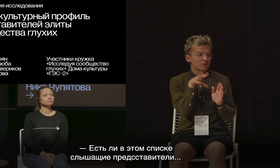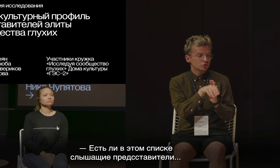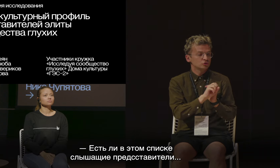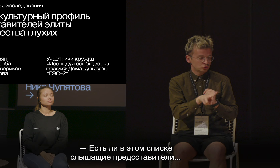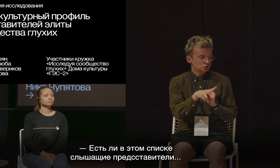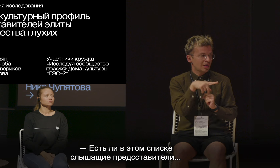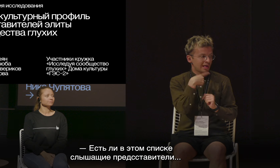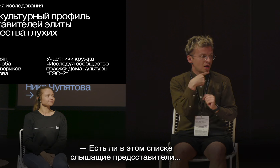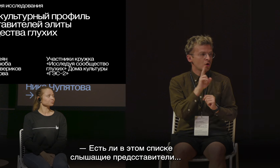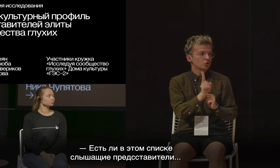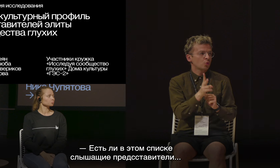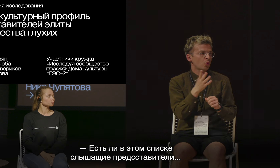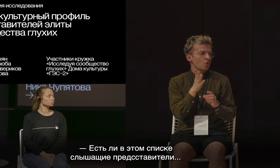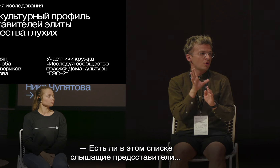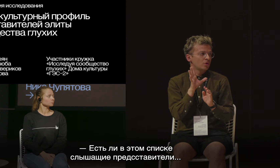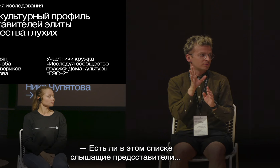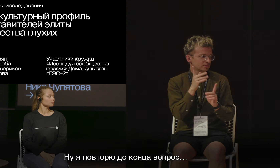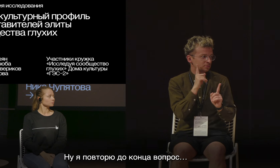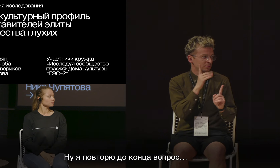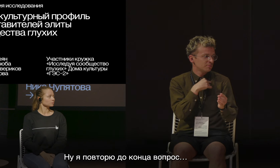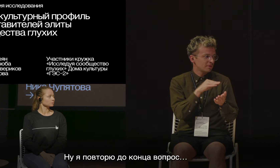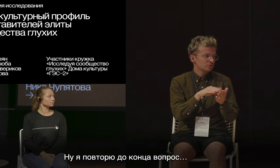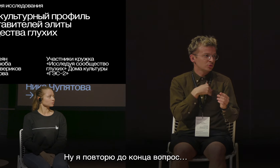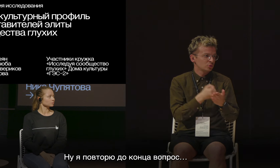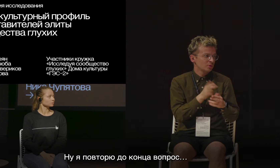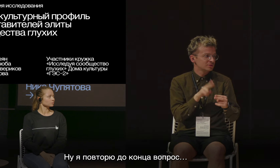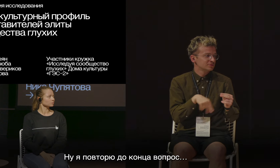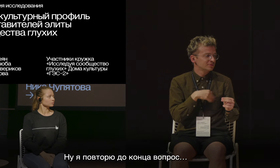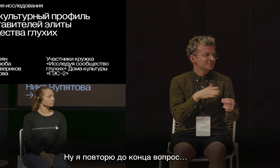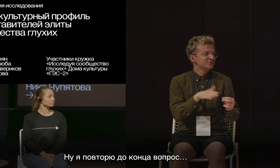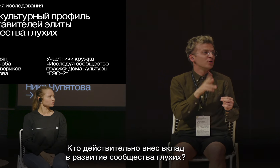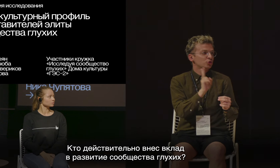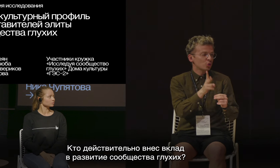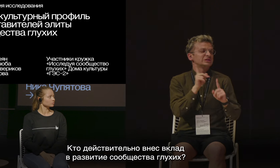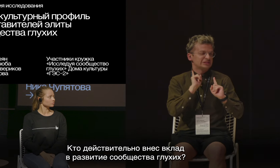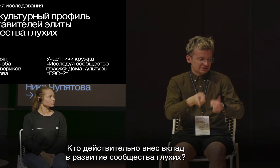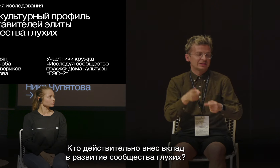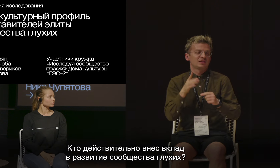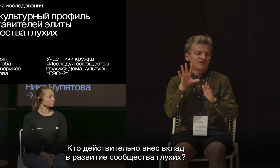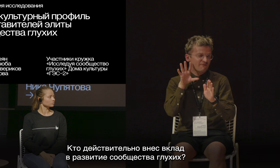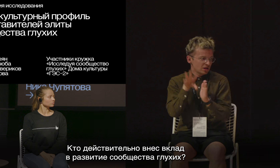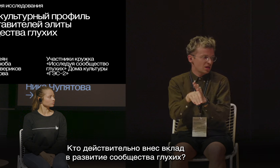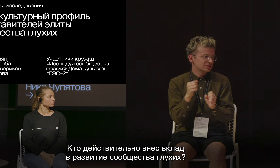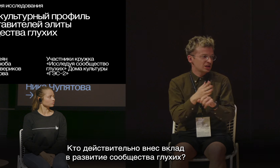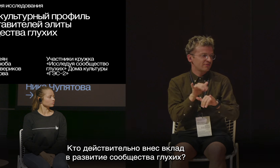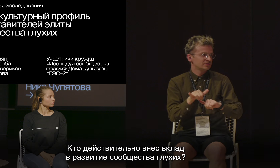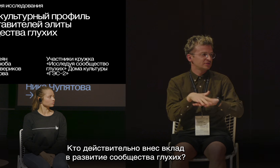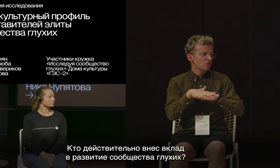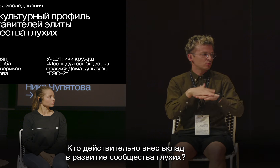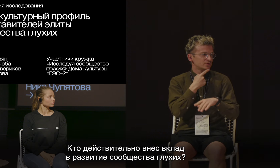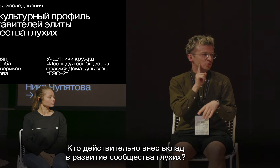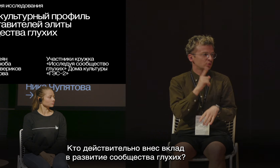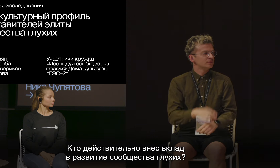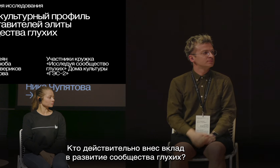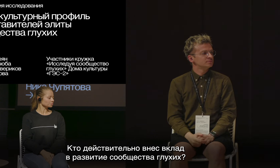Да, есть ли в этом списке 17 человек, есть слышащие представители, да. Кто действительно внес вклад